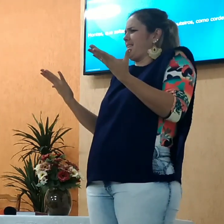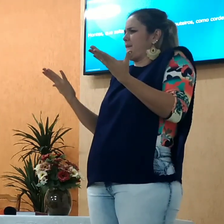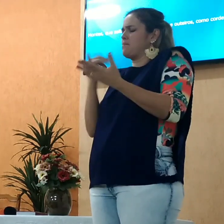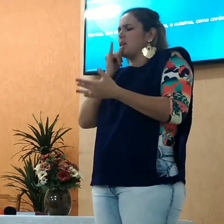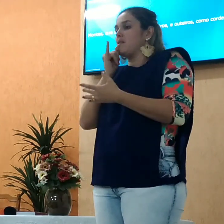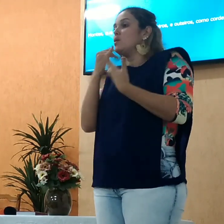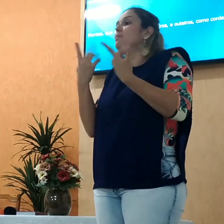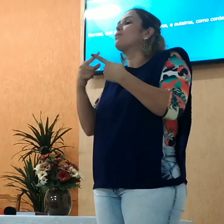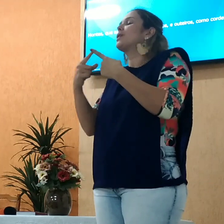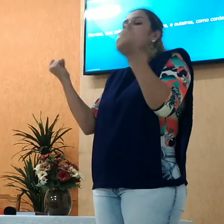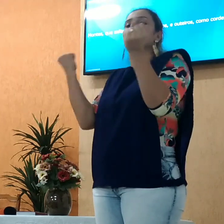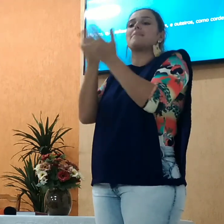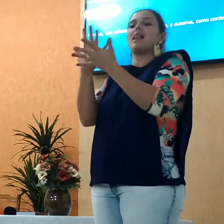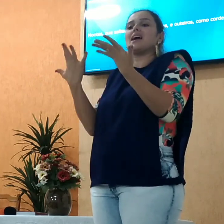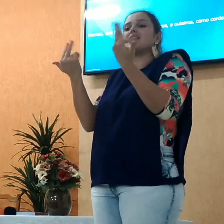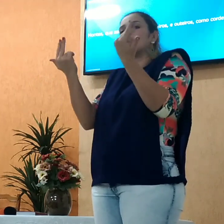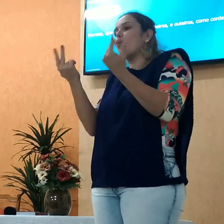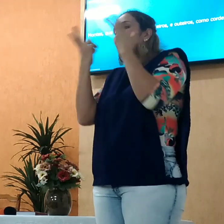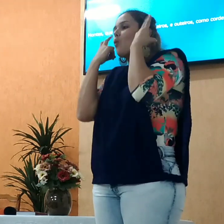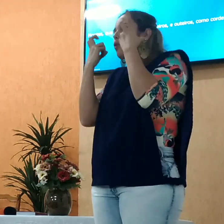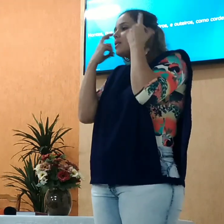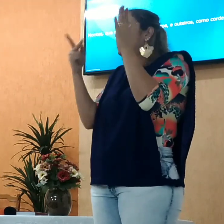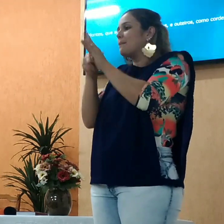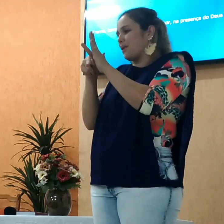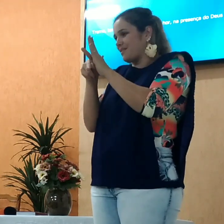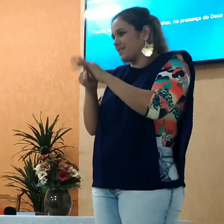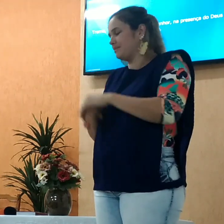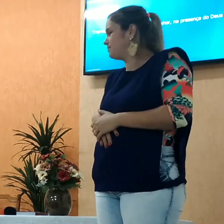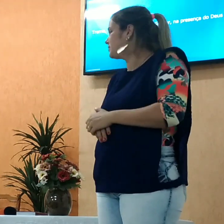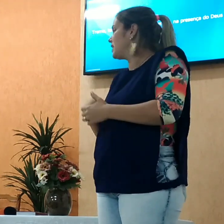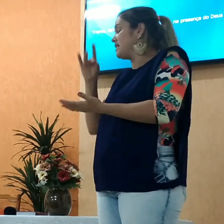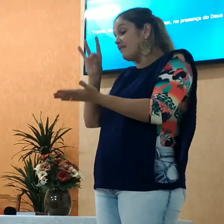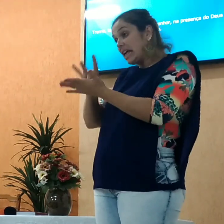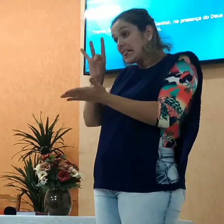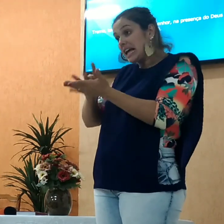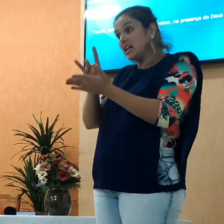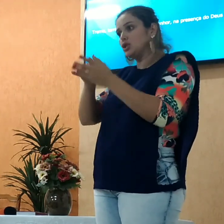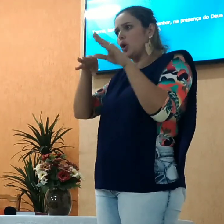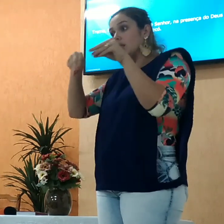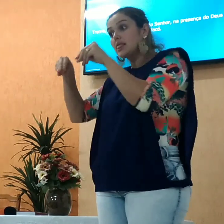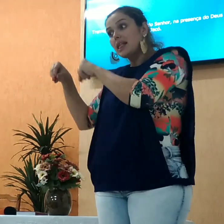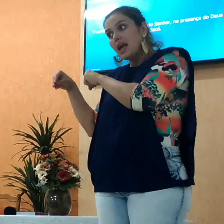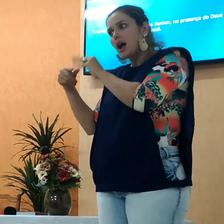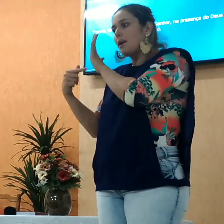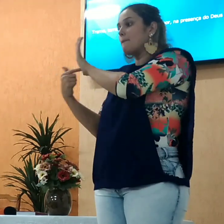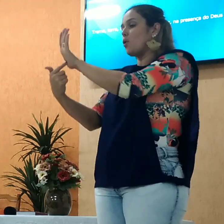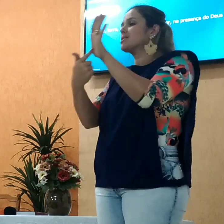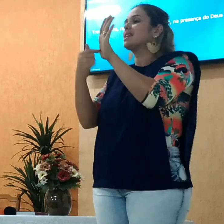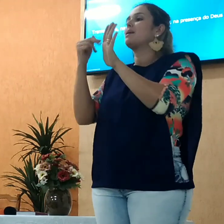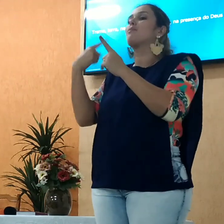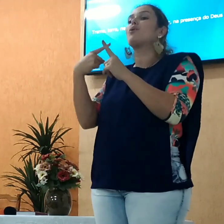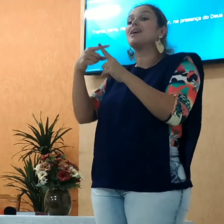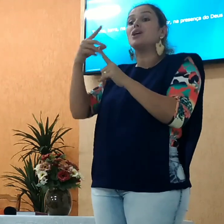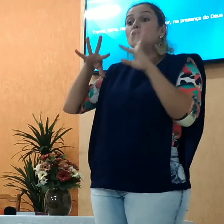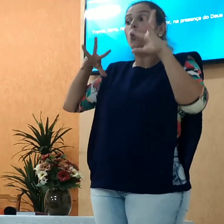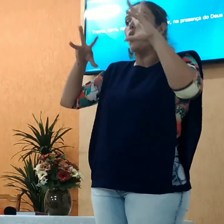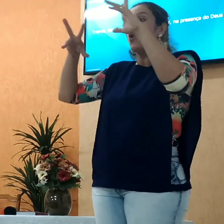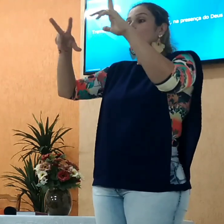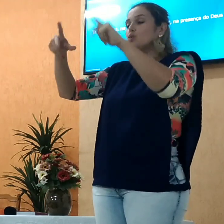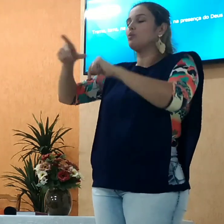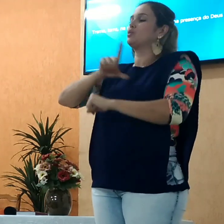vós, colina, como cordeiro de rebanho? Estremece, ó terra, na presença do Senhor, na